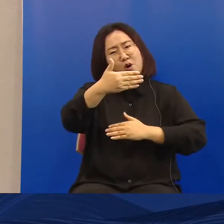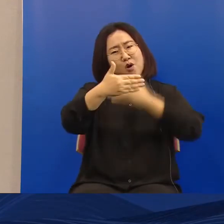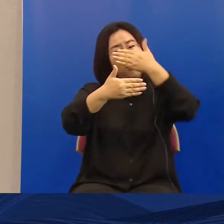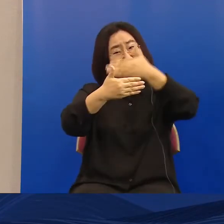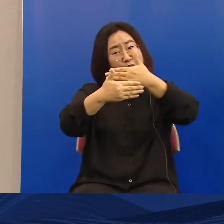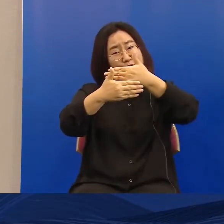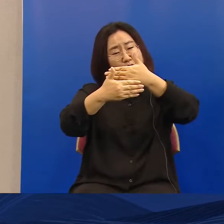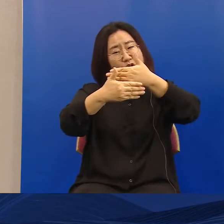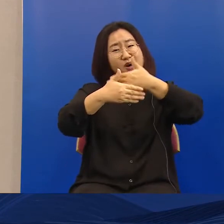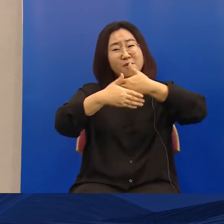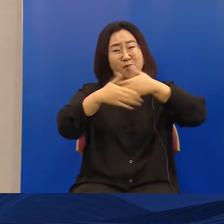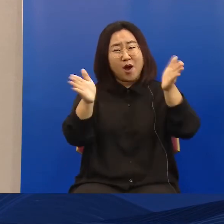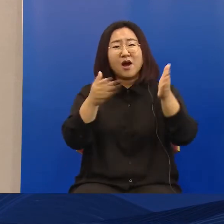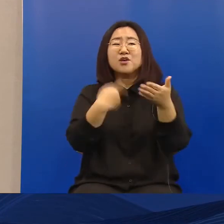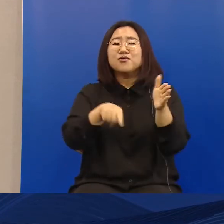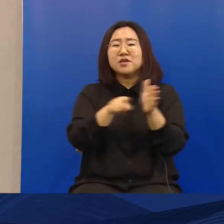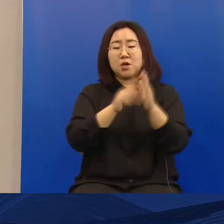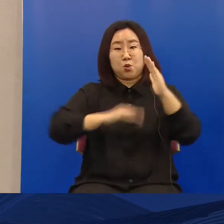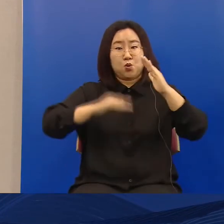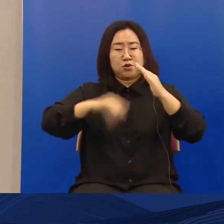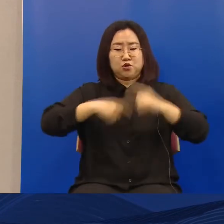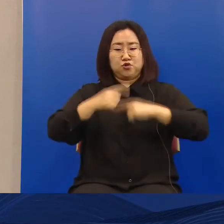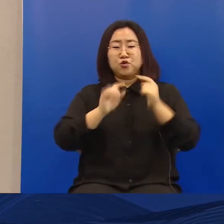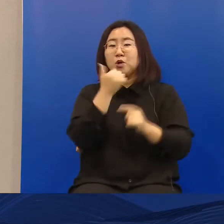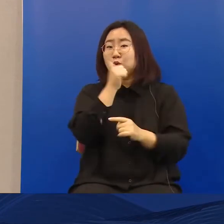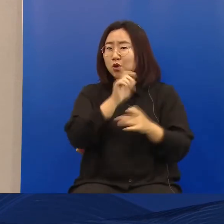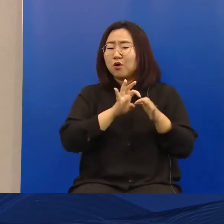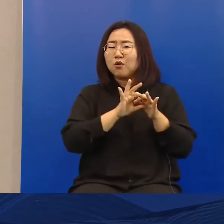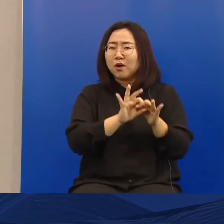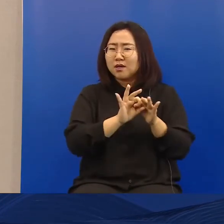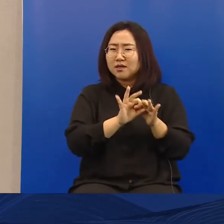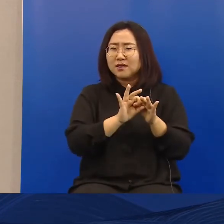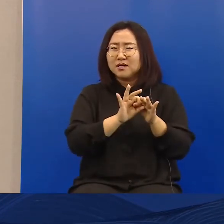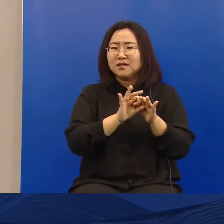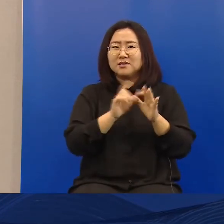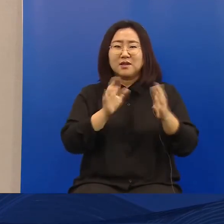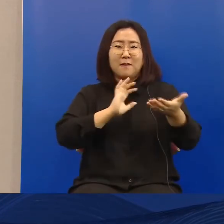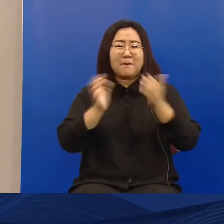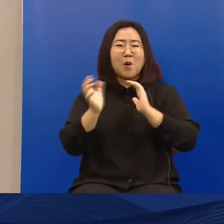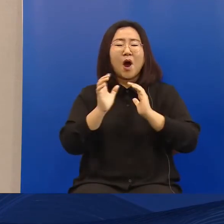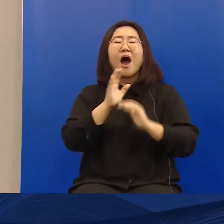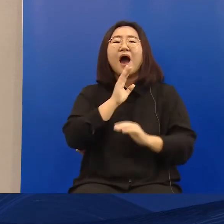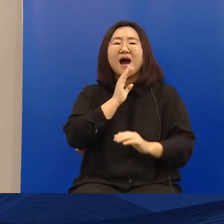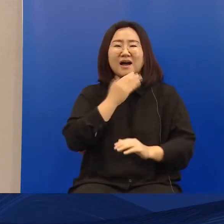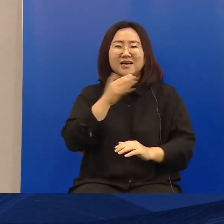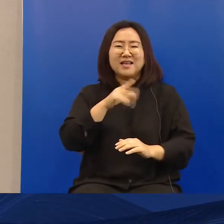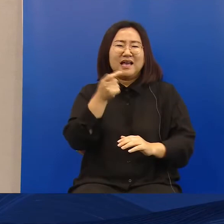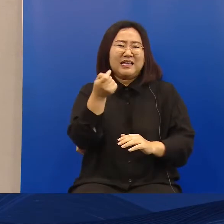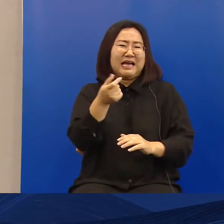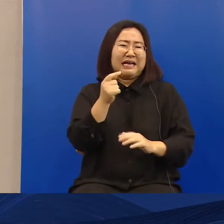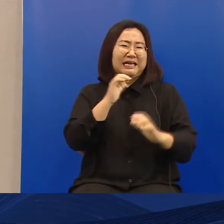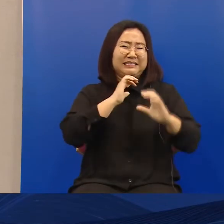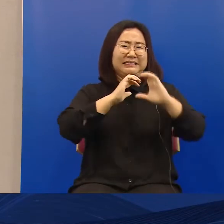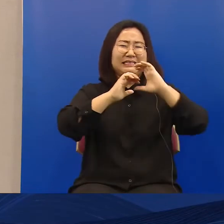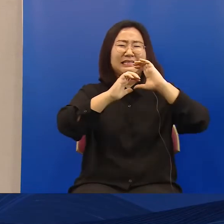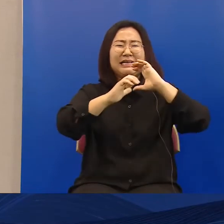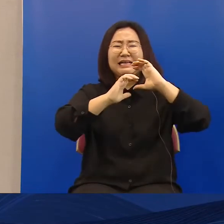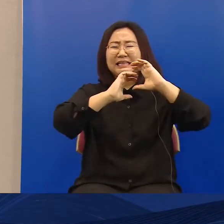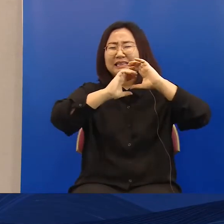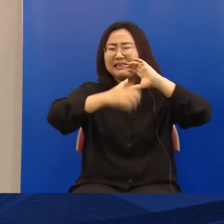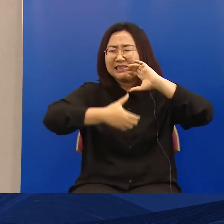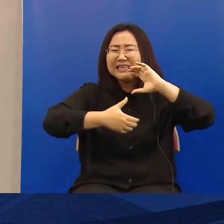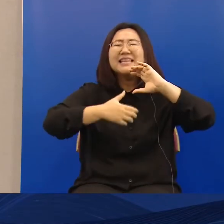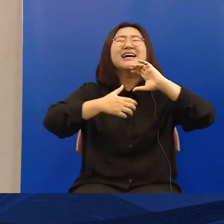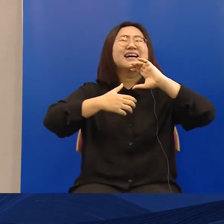장애를 어떻게든지 극복하기 위한 공적 수어 통역과 관련된 이 포럼인 줄 아시고 약간의 의사소통의